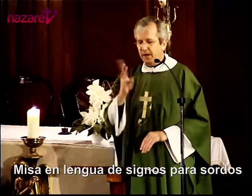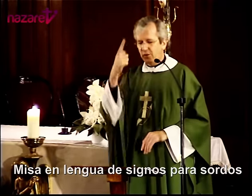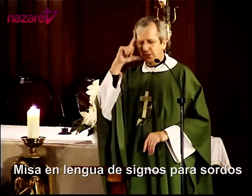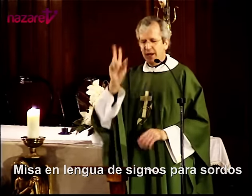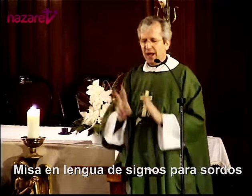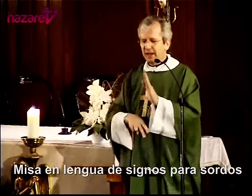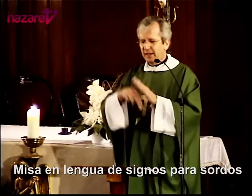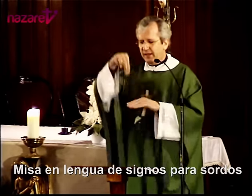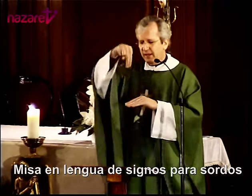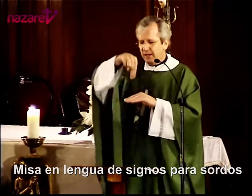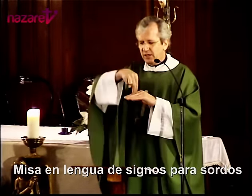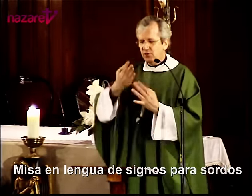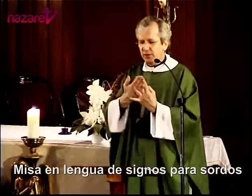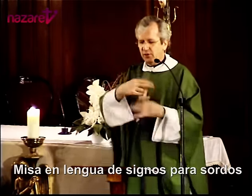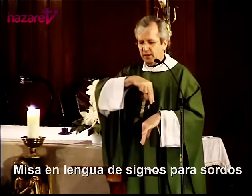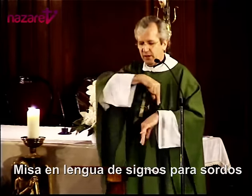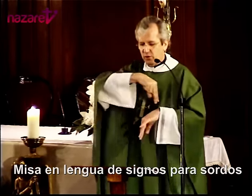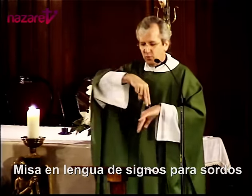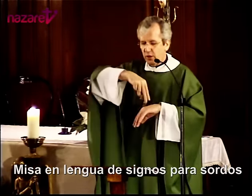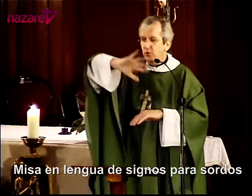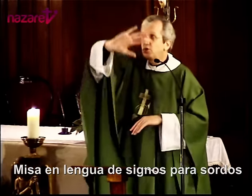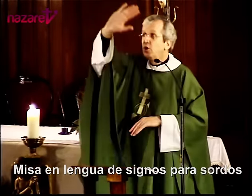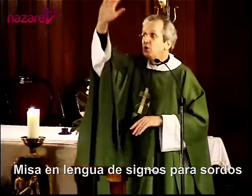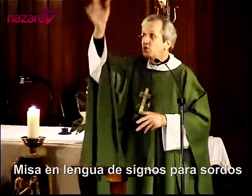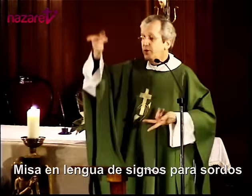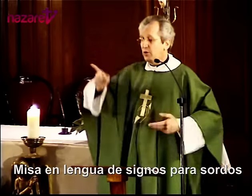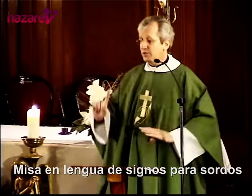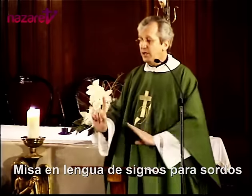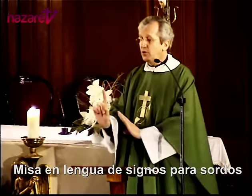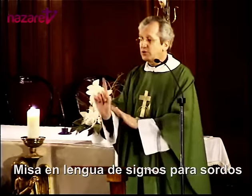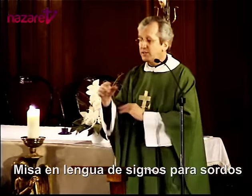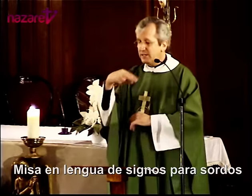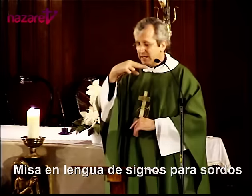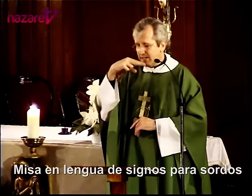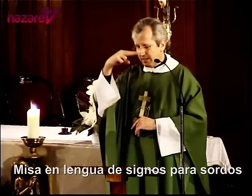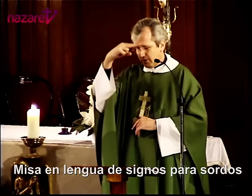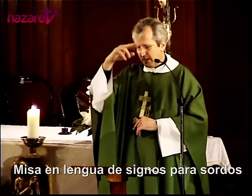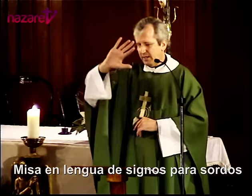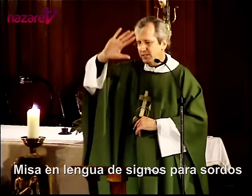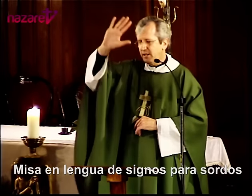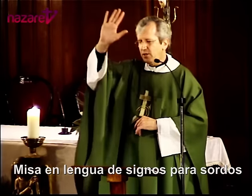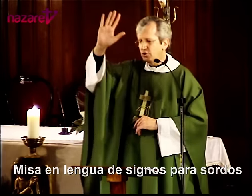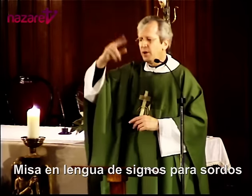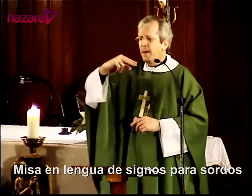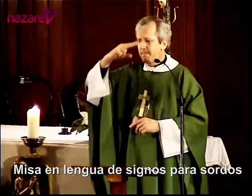infiernos, al tercer día resucitó de entre los muertos, subió a los cielos y está sentado a la derecha de Dios,